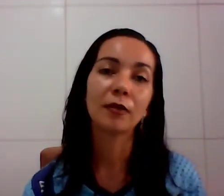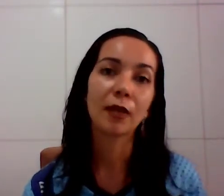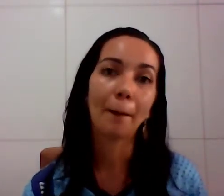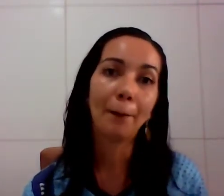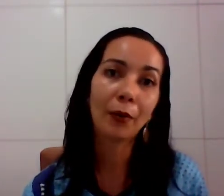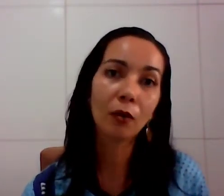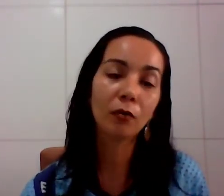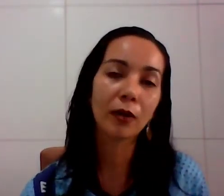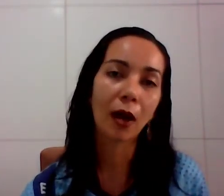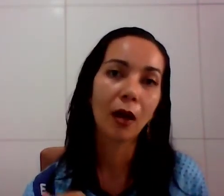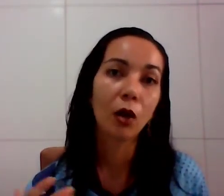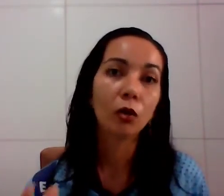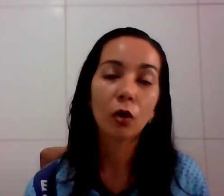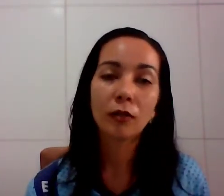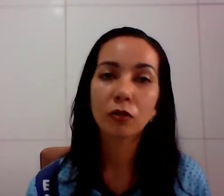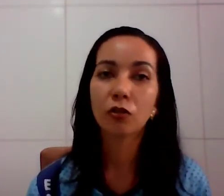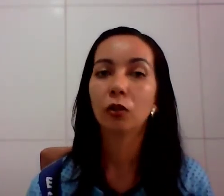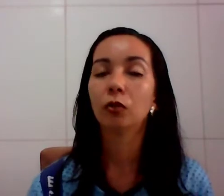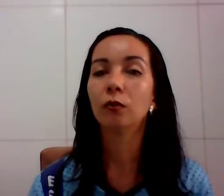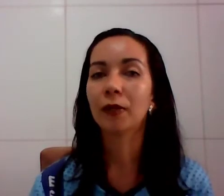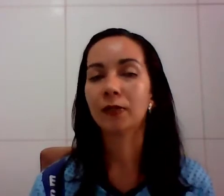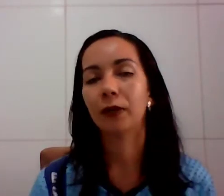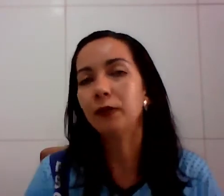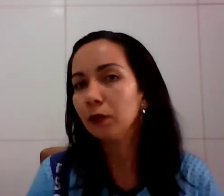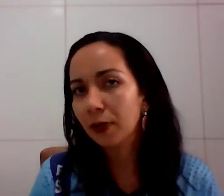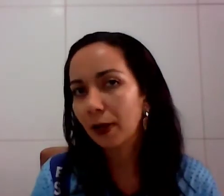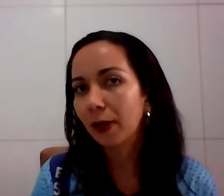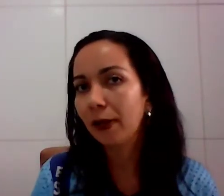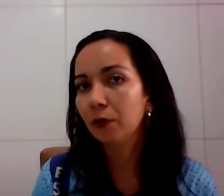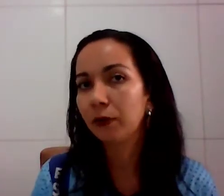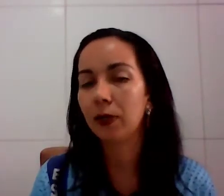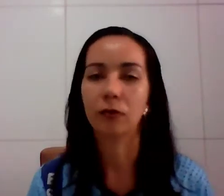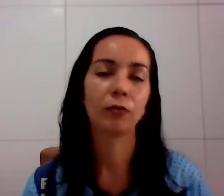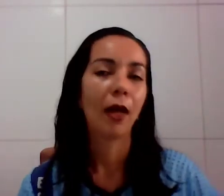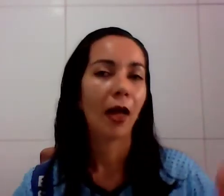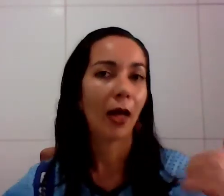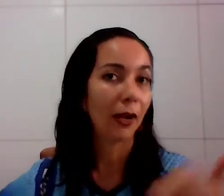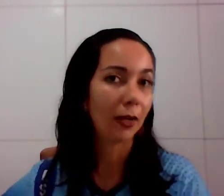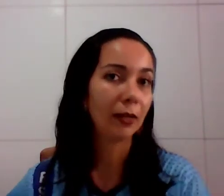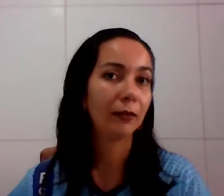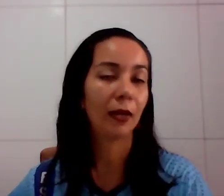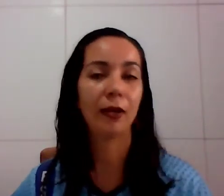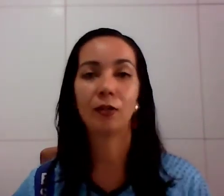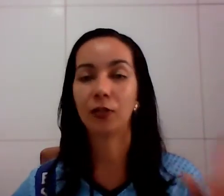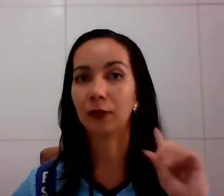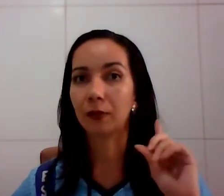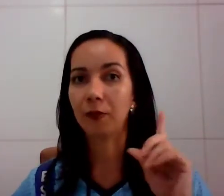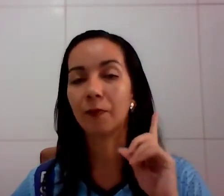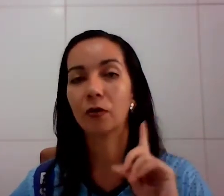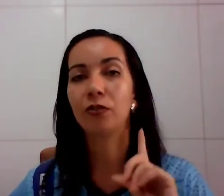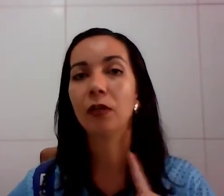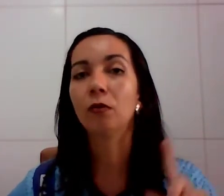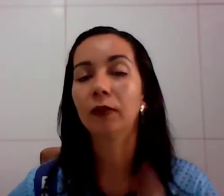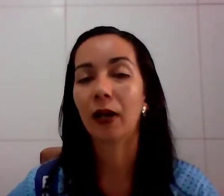começar a procurar coisas do passado. E onde será que ela encontra isso? Além da internet, ela também pode encontrar